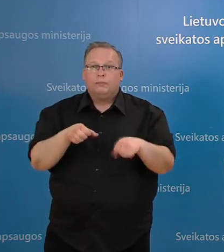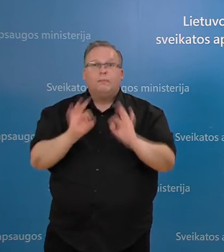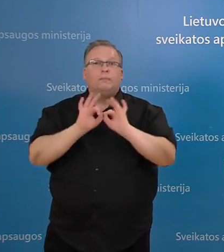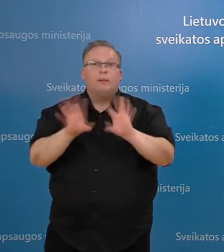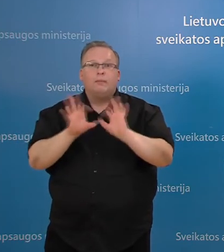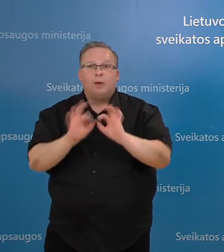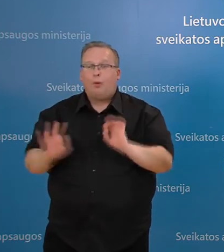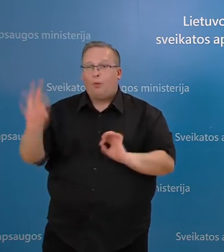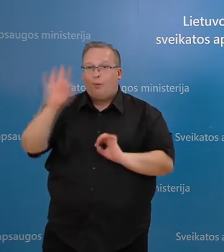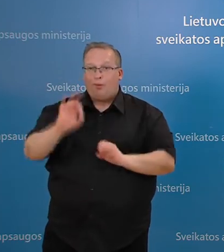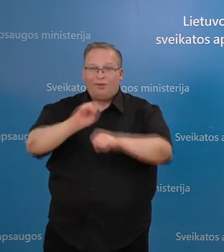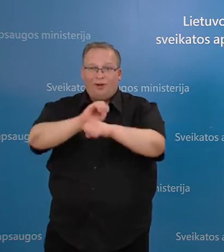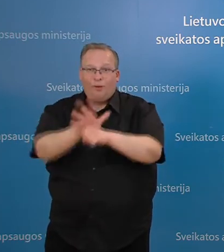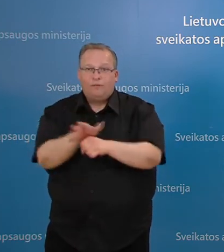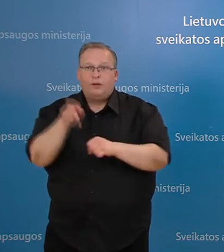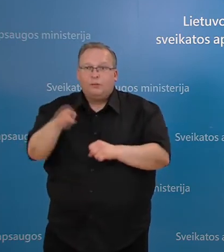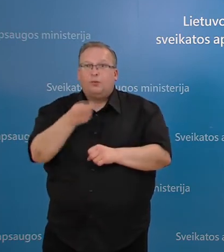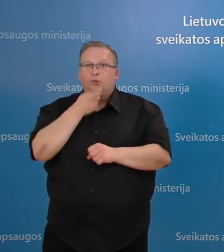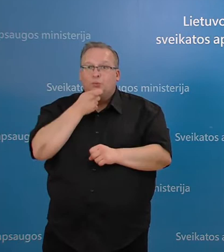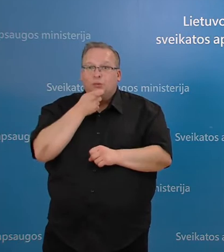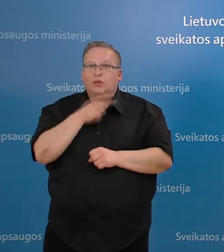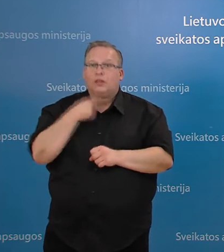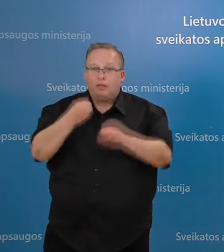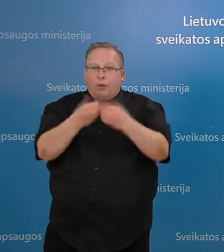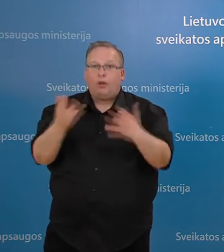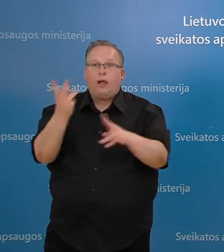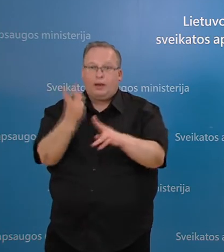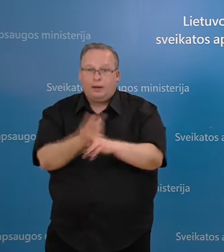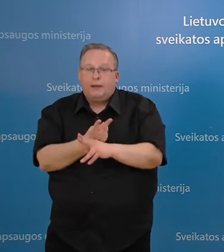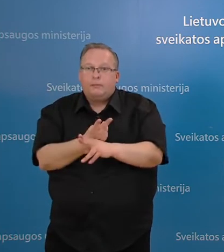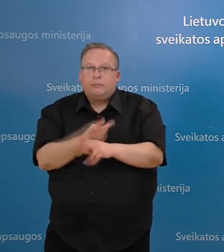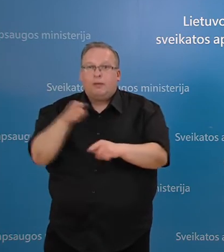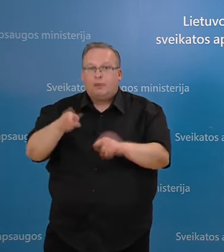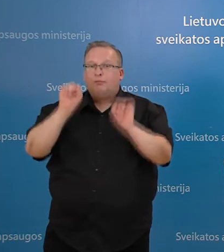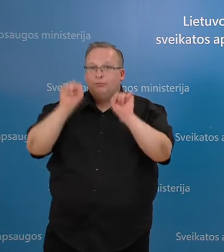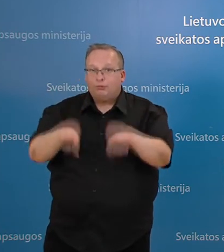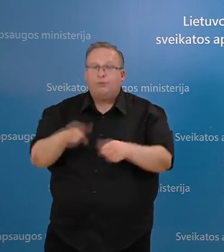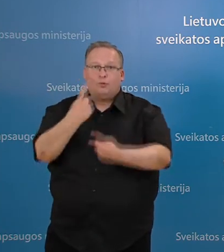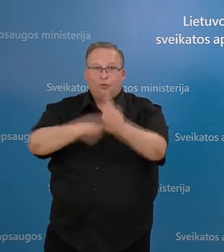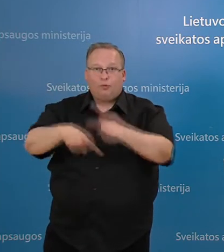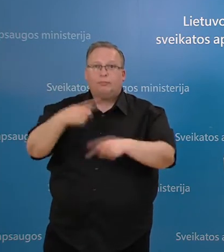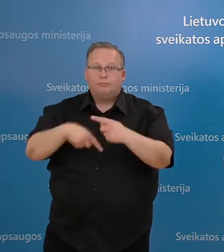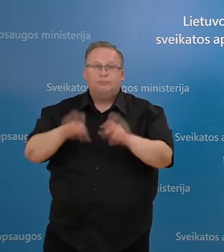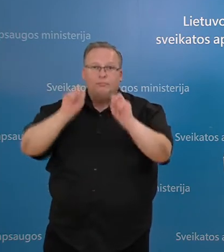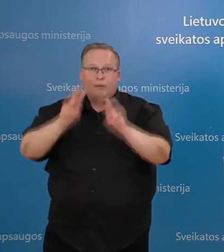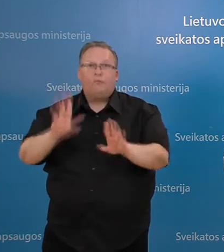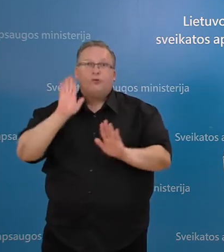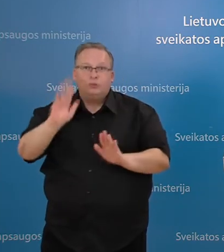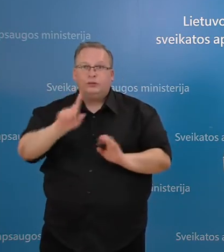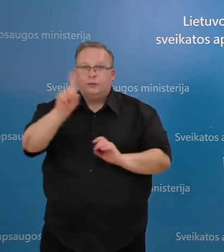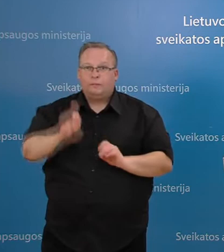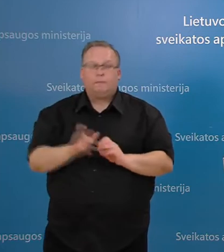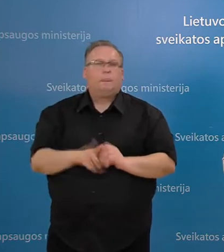kad koronaviruso atveju šiek tiek daugėja? Ar jau reikia skambinti pavojaus varpais? Ne, kol